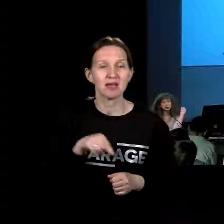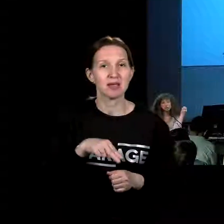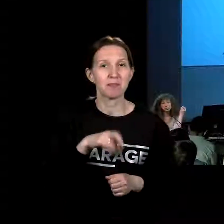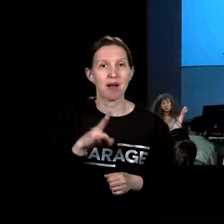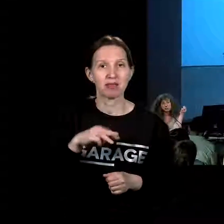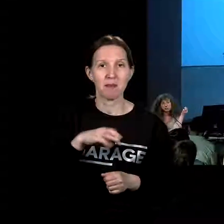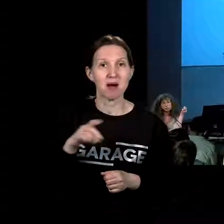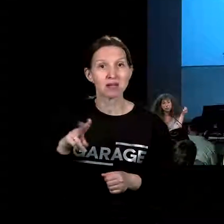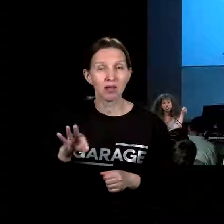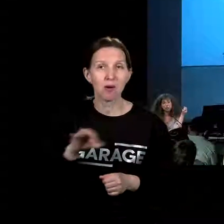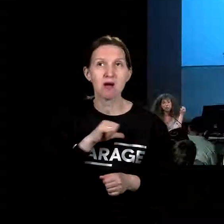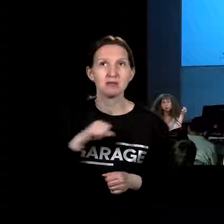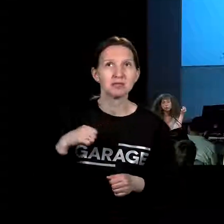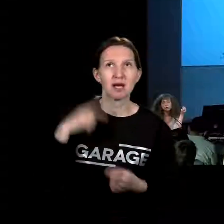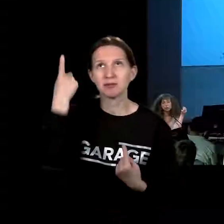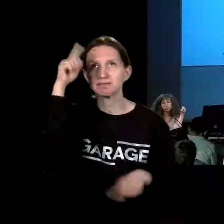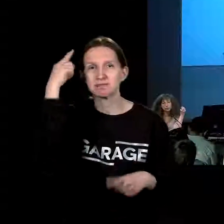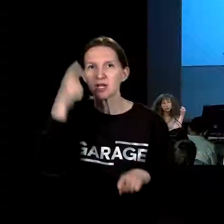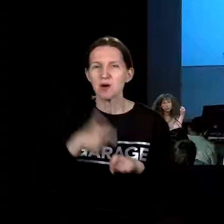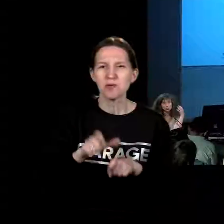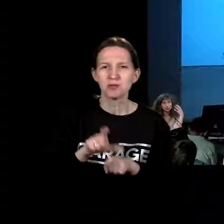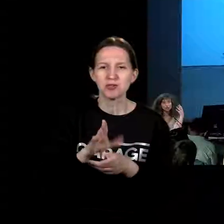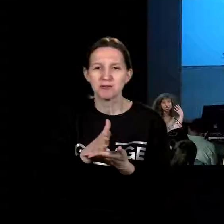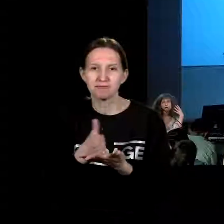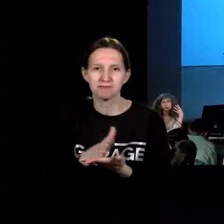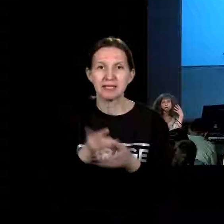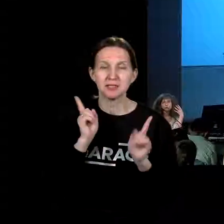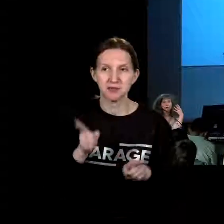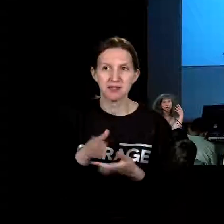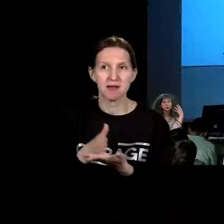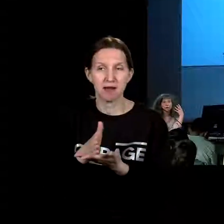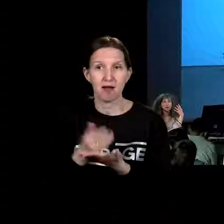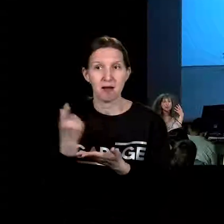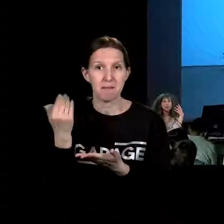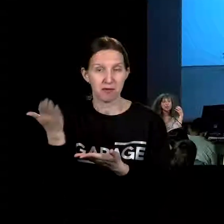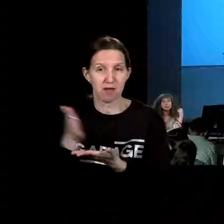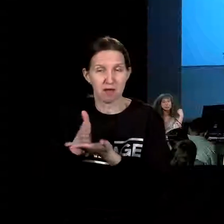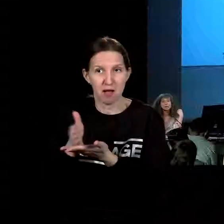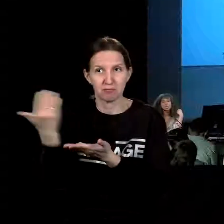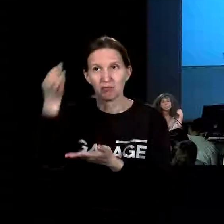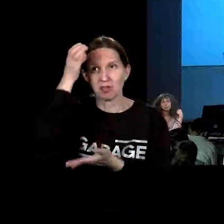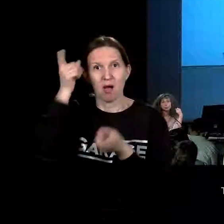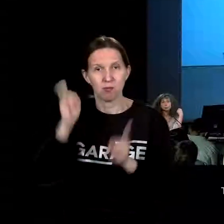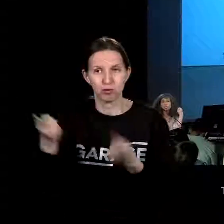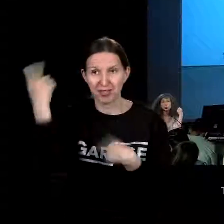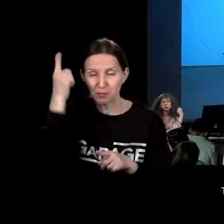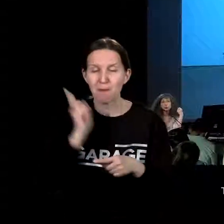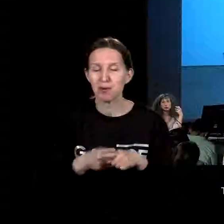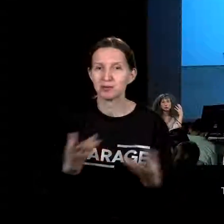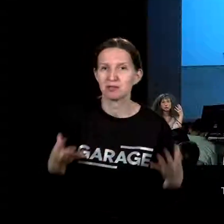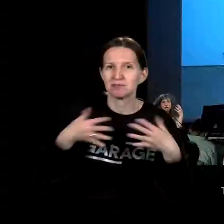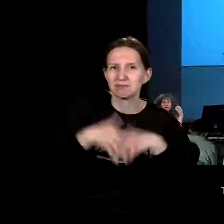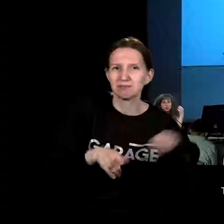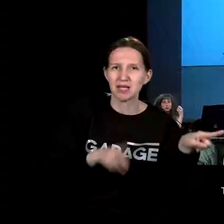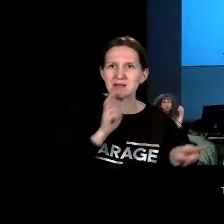Пономаренко работает на очень тонкой грани между действительно неким научным изобретением и изобретением сказочным. В то, что речь идет